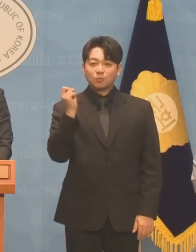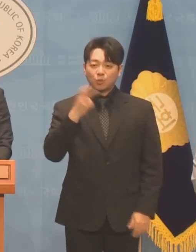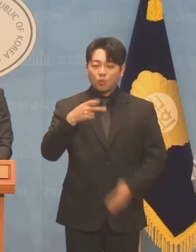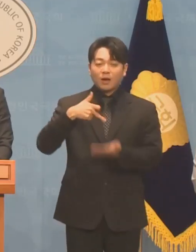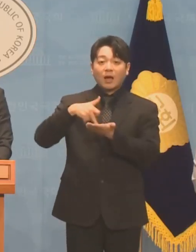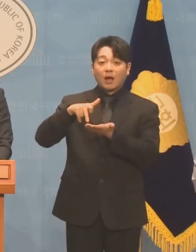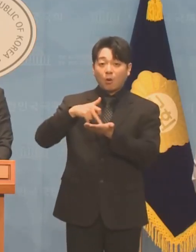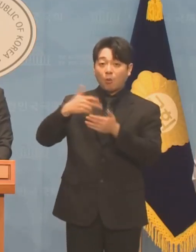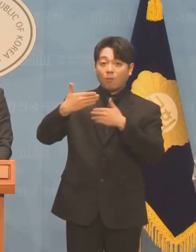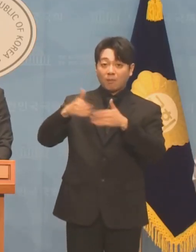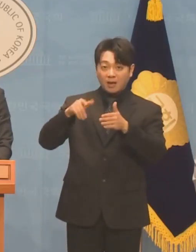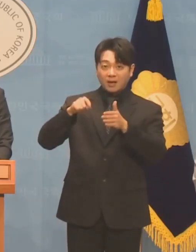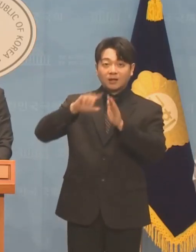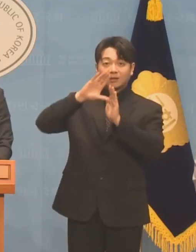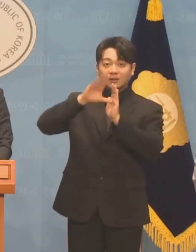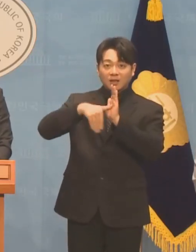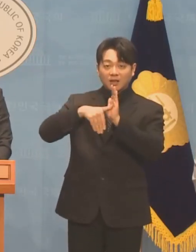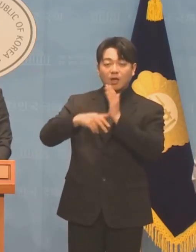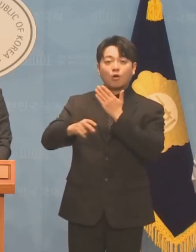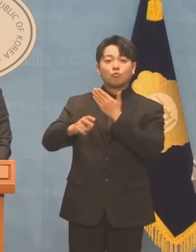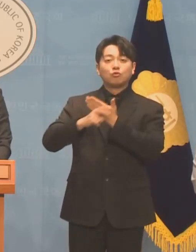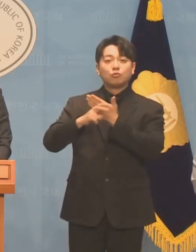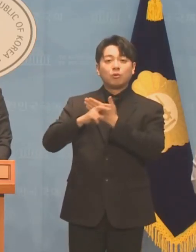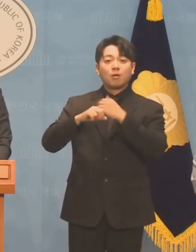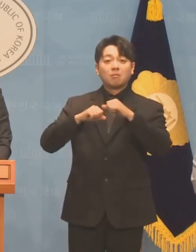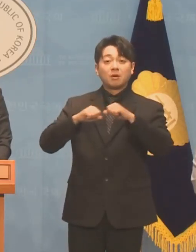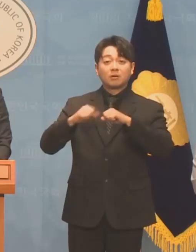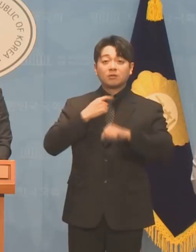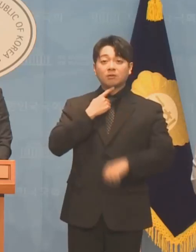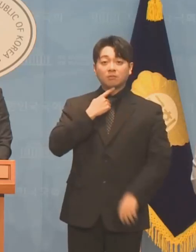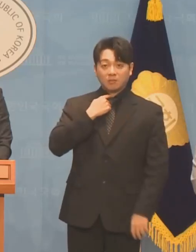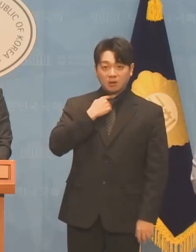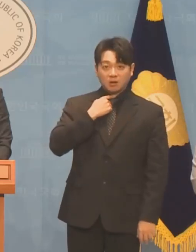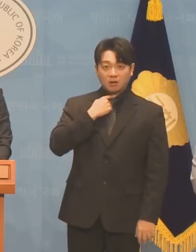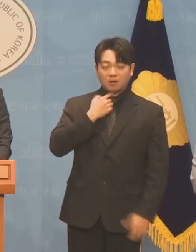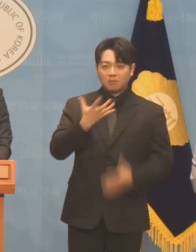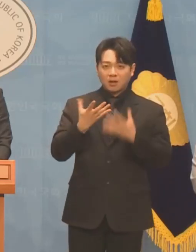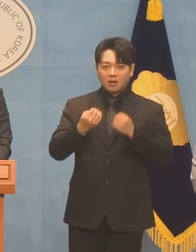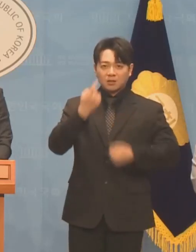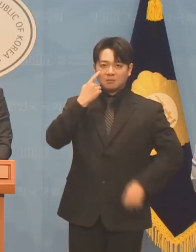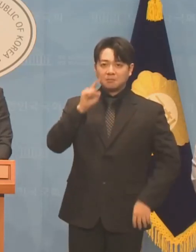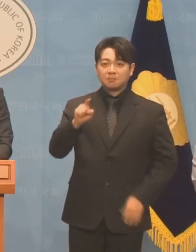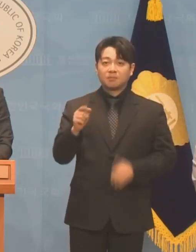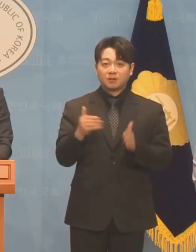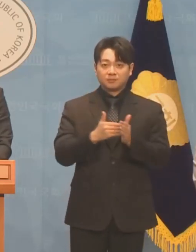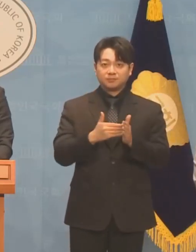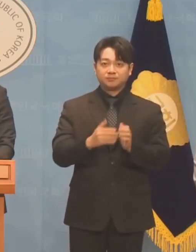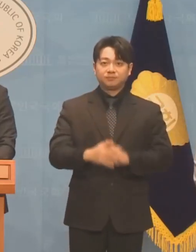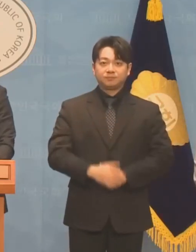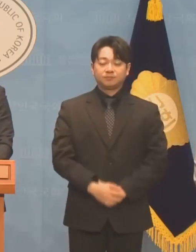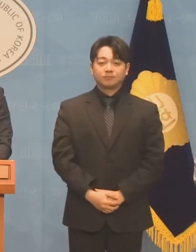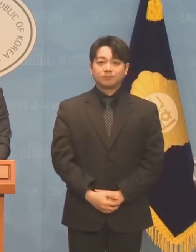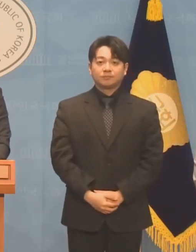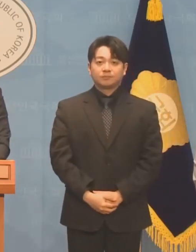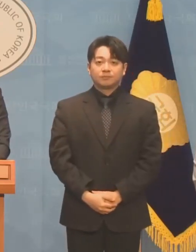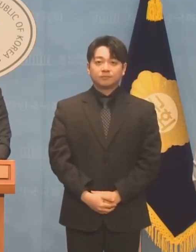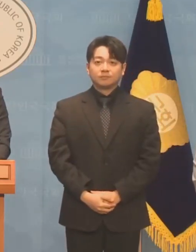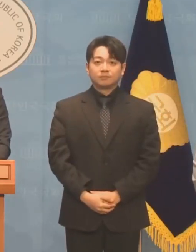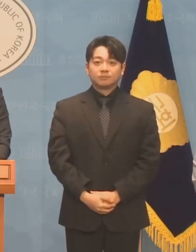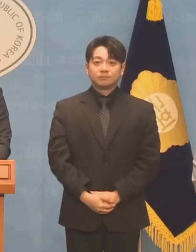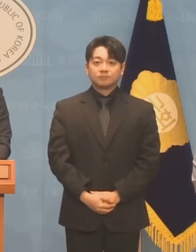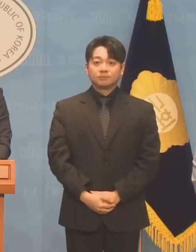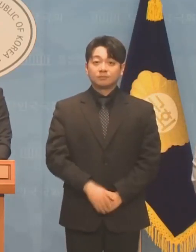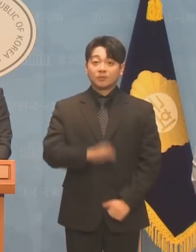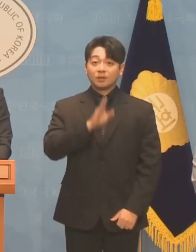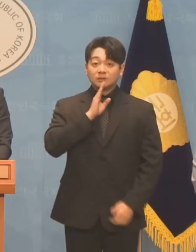통해 불법 행위에 연루되어 처벌된 사례들을 수도 없이 목격해왔습니다. 앞서 보셨듯이 실제